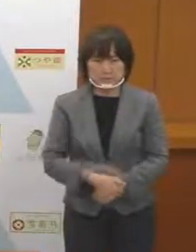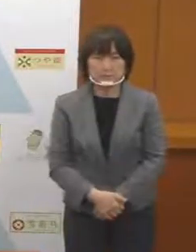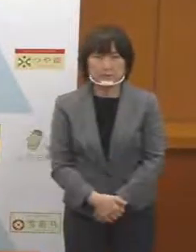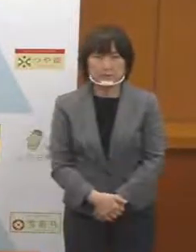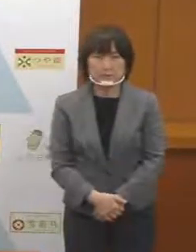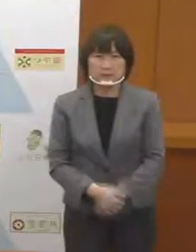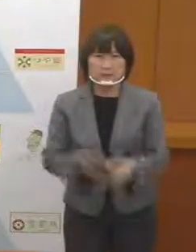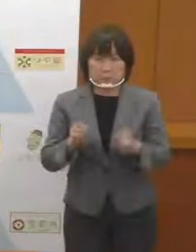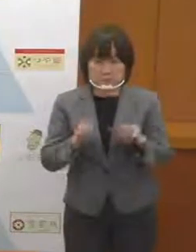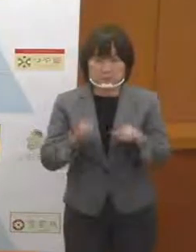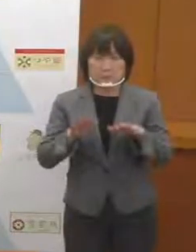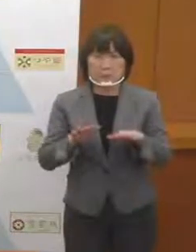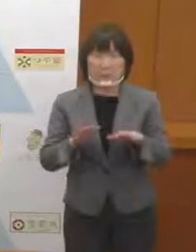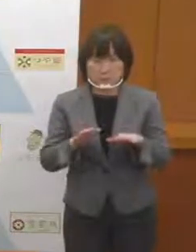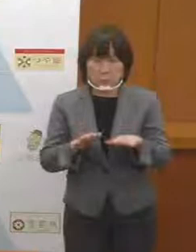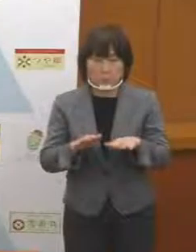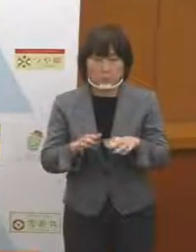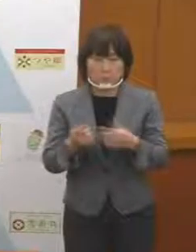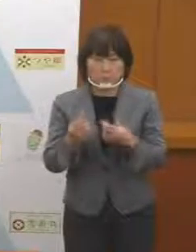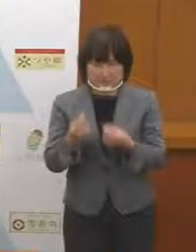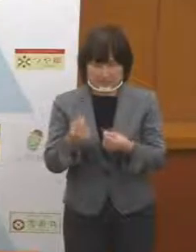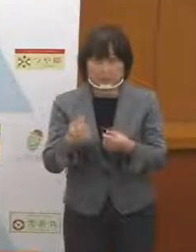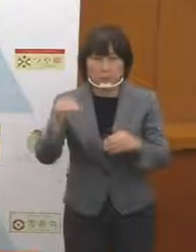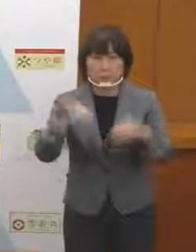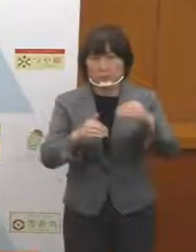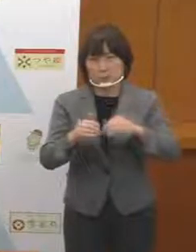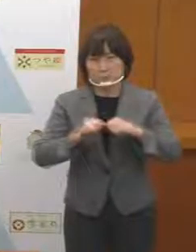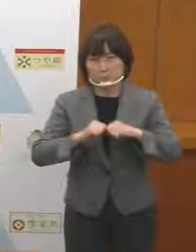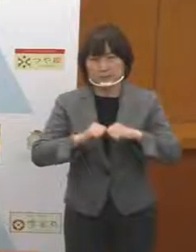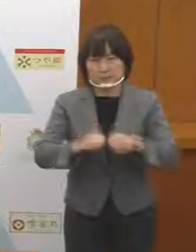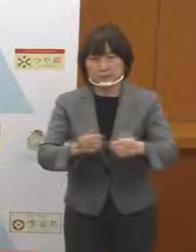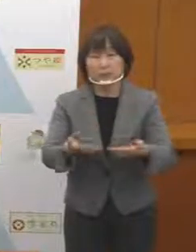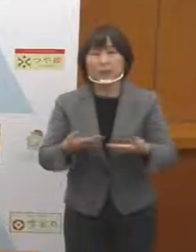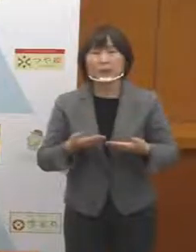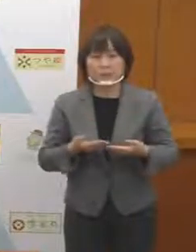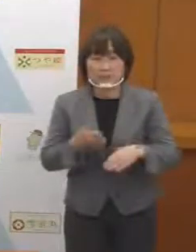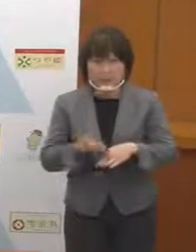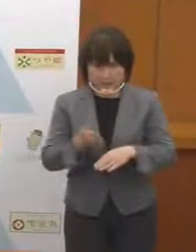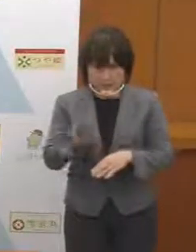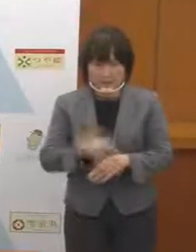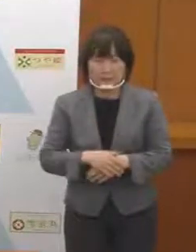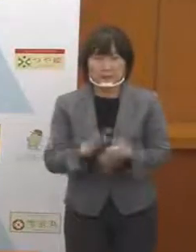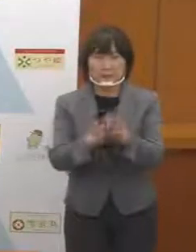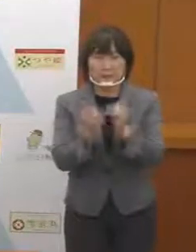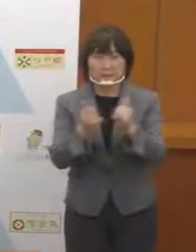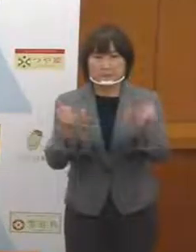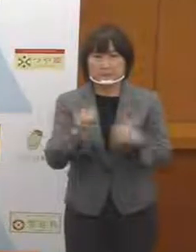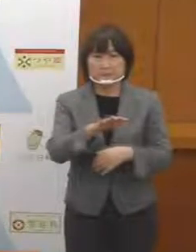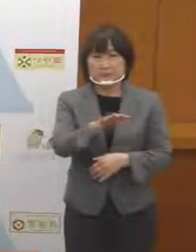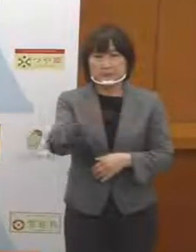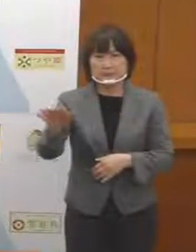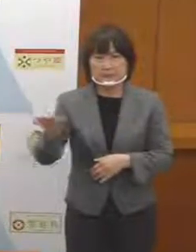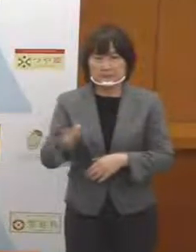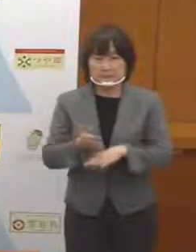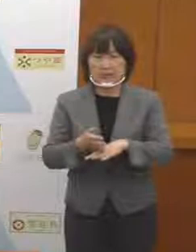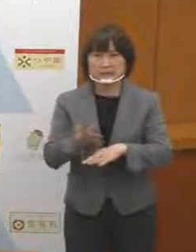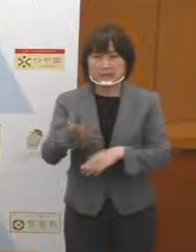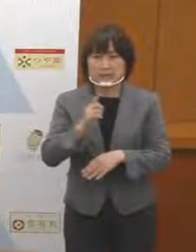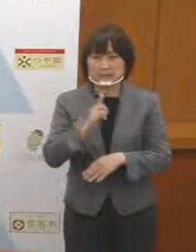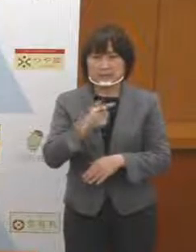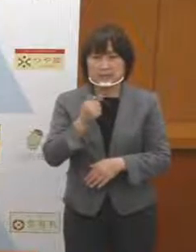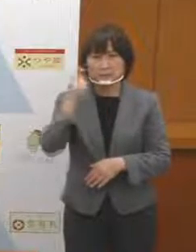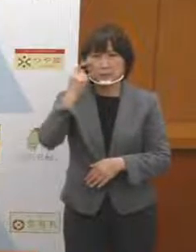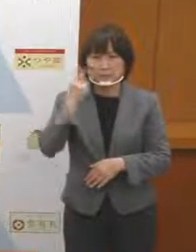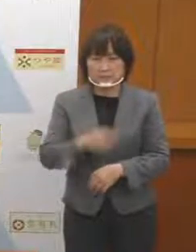ますまずもって今回もしっかりと投票行動をとっていただき県民の皆様にあの感謝を申し上げたい